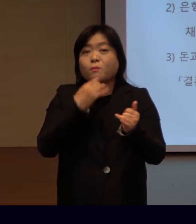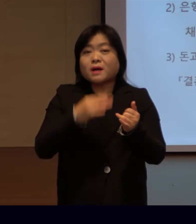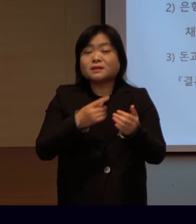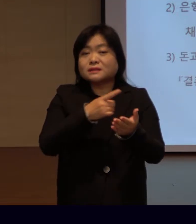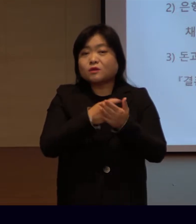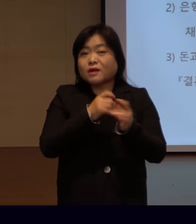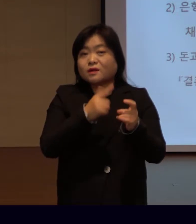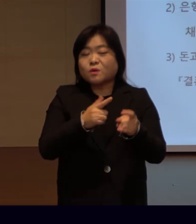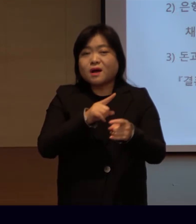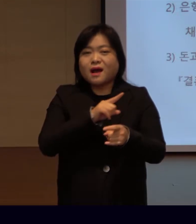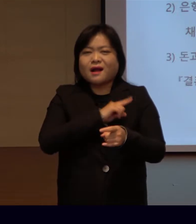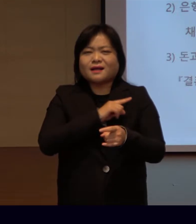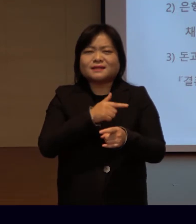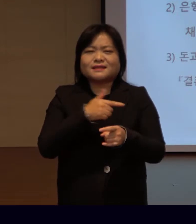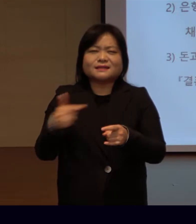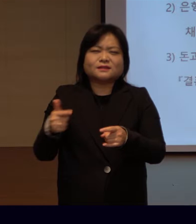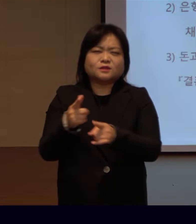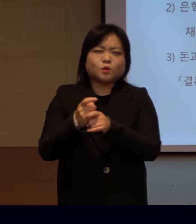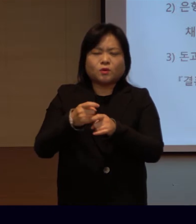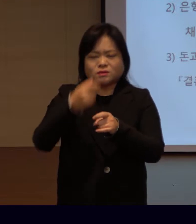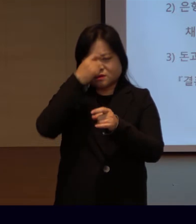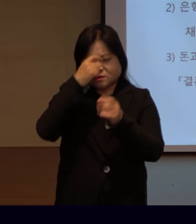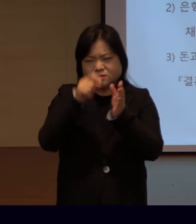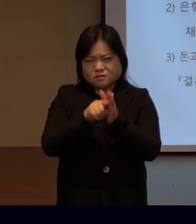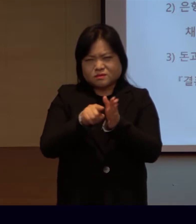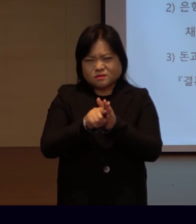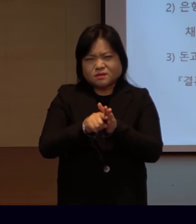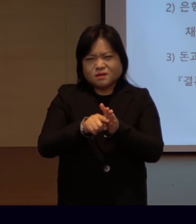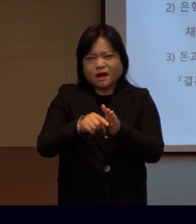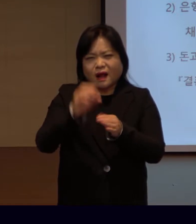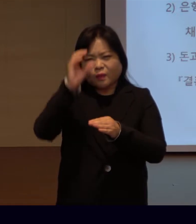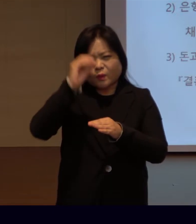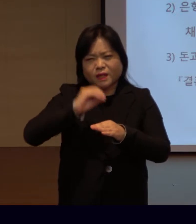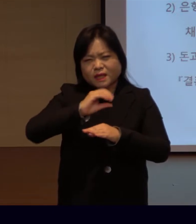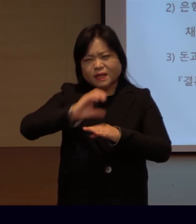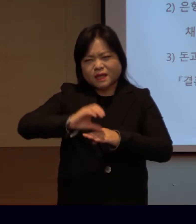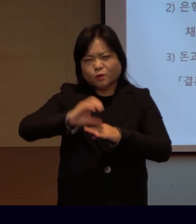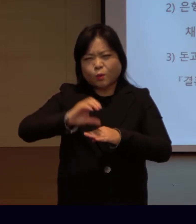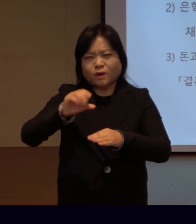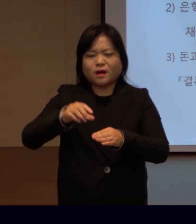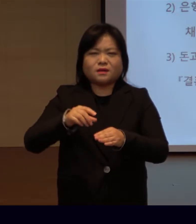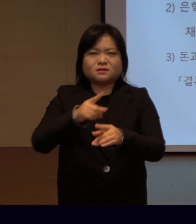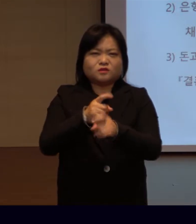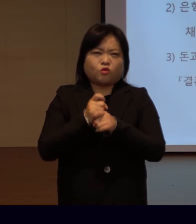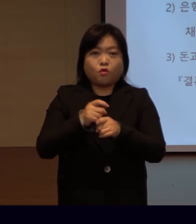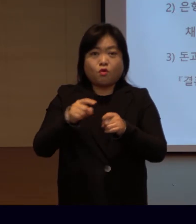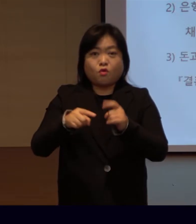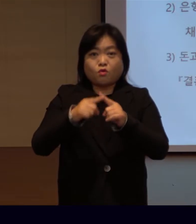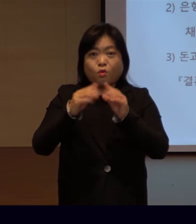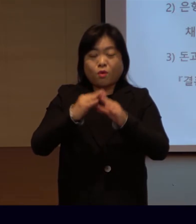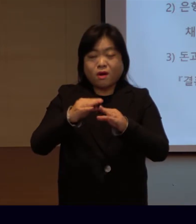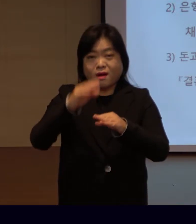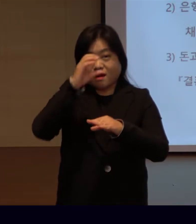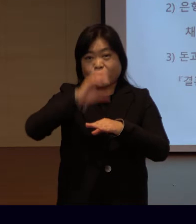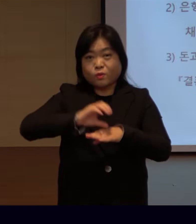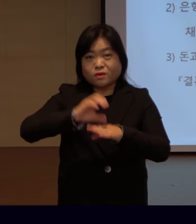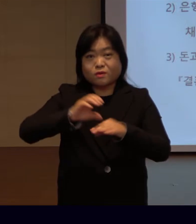큰 적 중에 하나는 종교였습니다. 가톨릭이었습니다. 교회 재산이